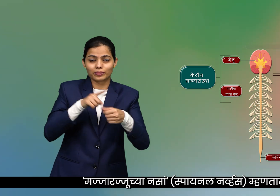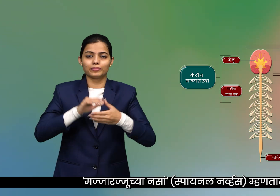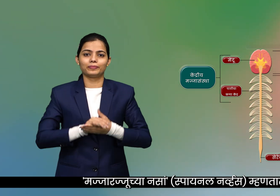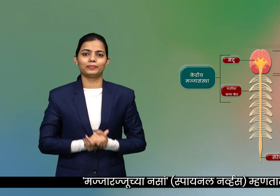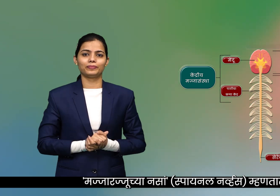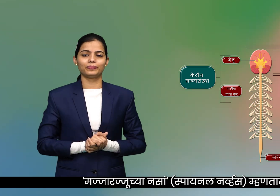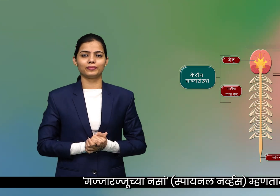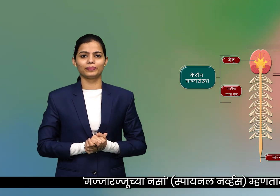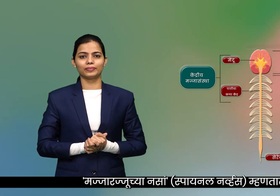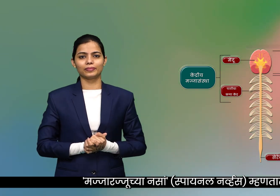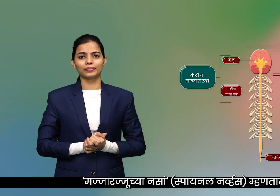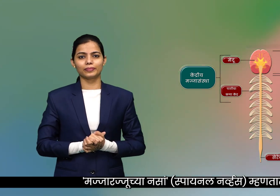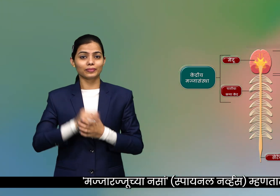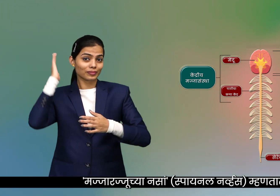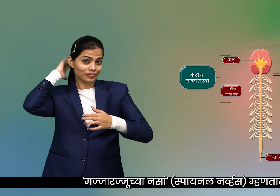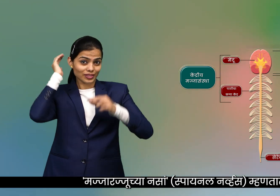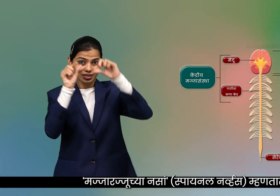मज्जारज्जूच्या नसा स्पायनल नर्व्स म्हणतात.